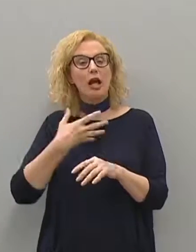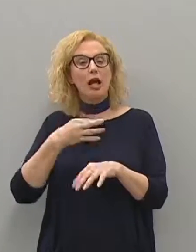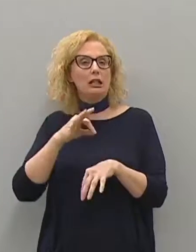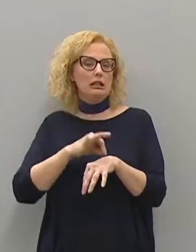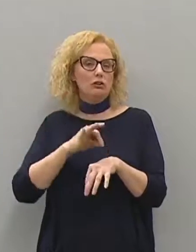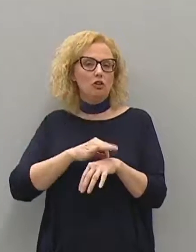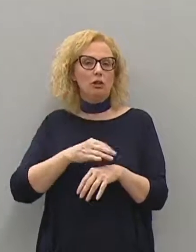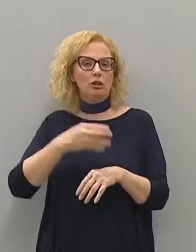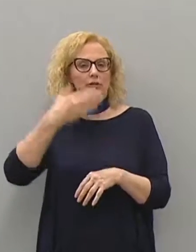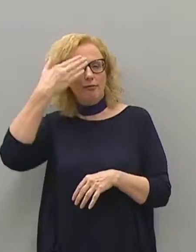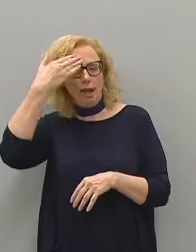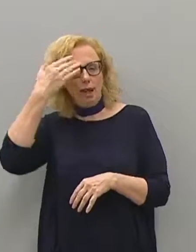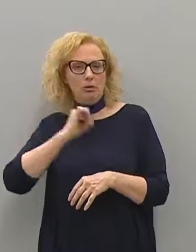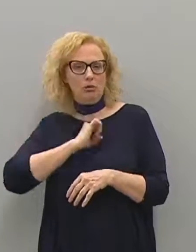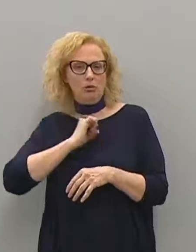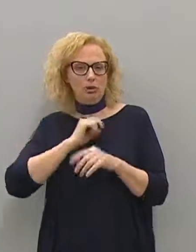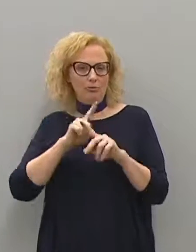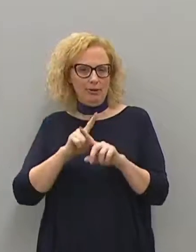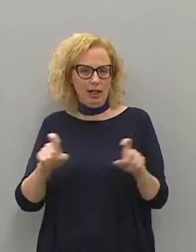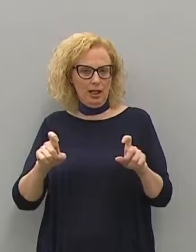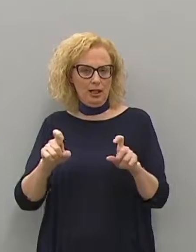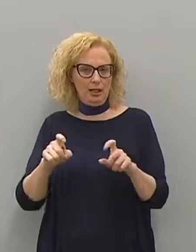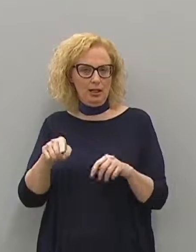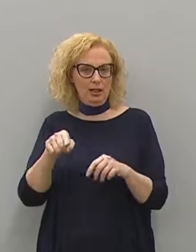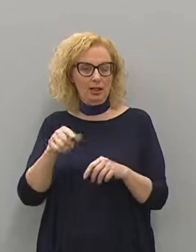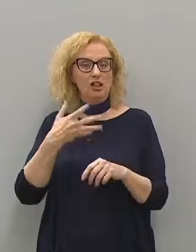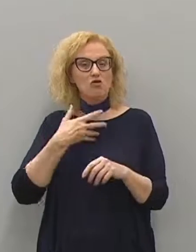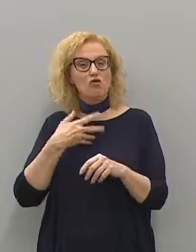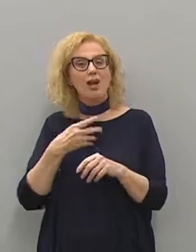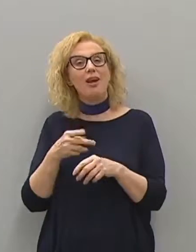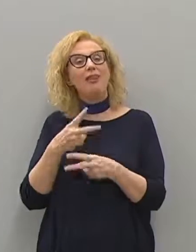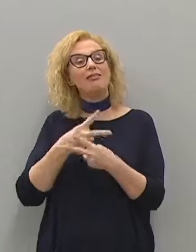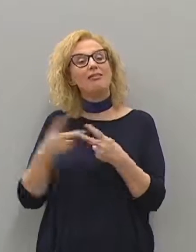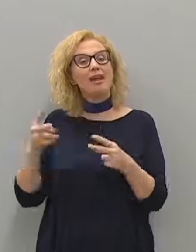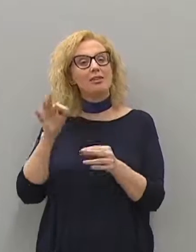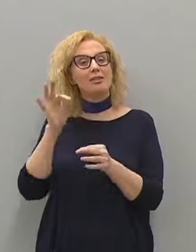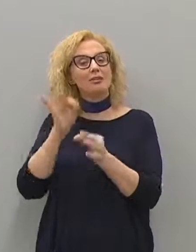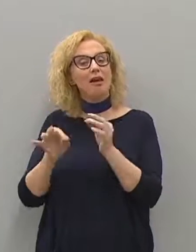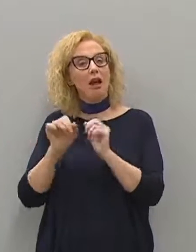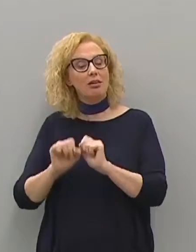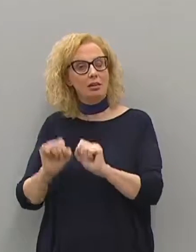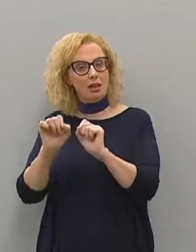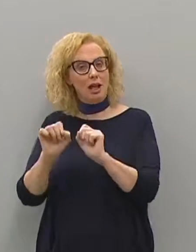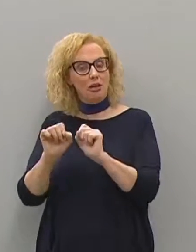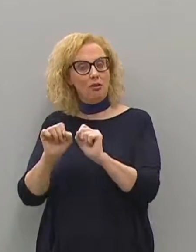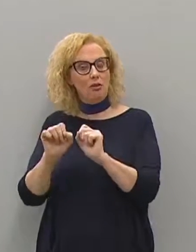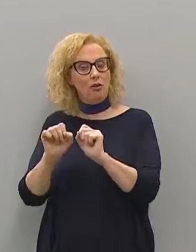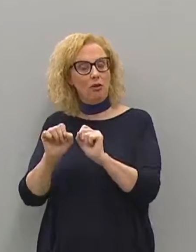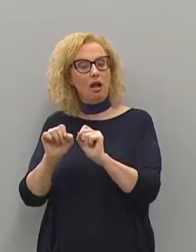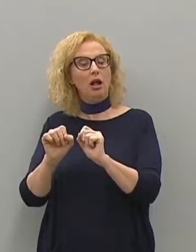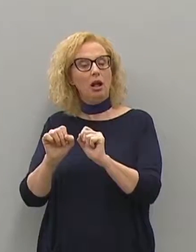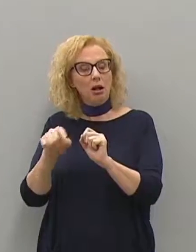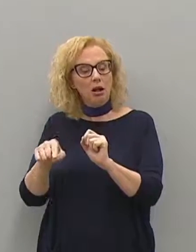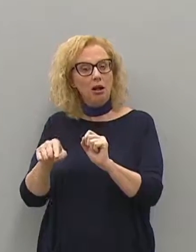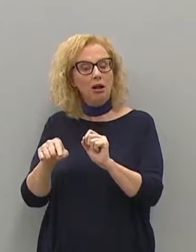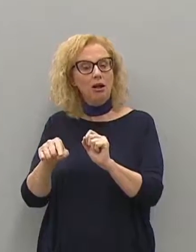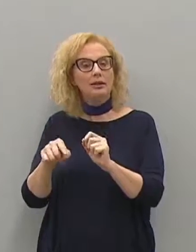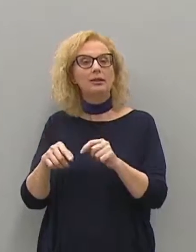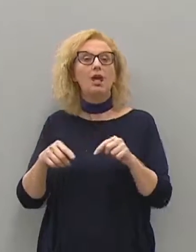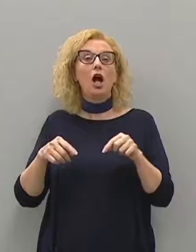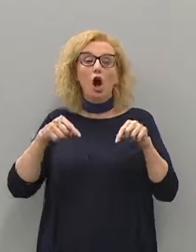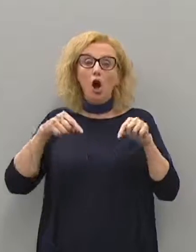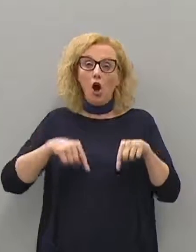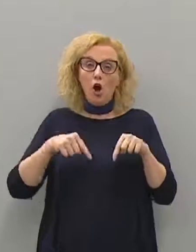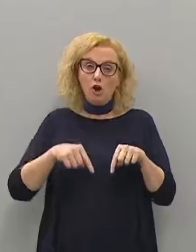soggetto sottoposto a test antigenico dando un importanza al valore del test antigenico oggi questa